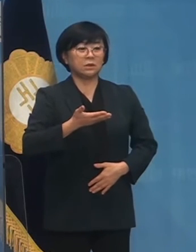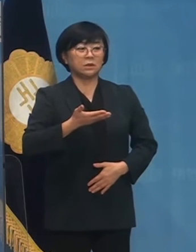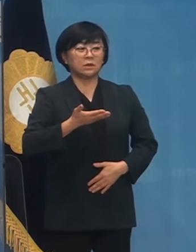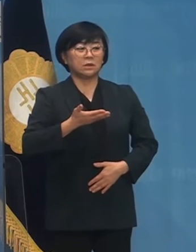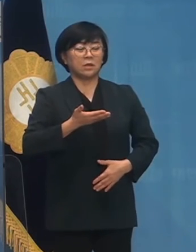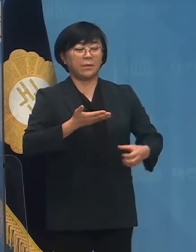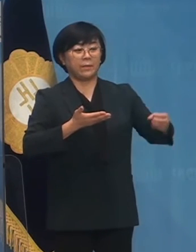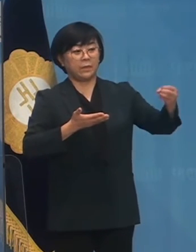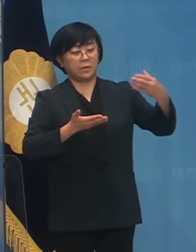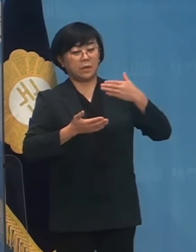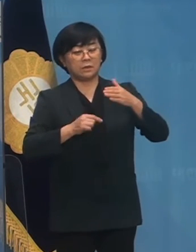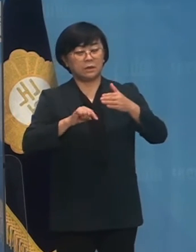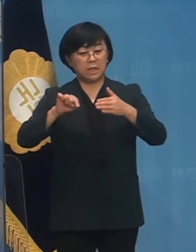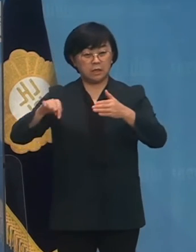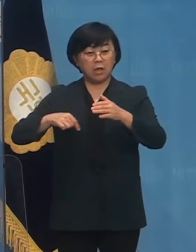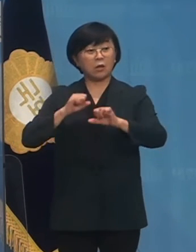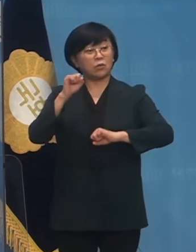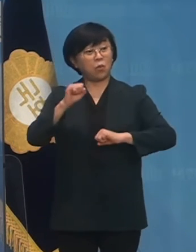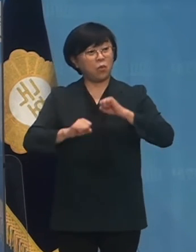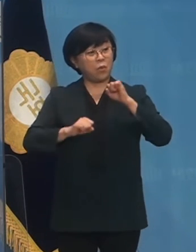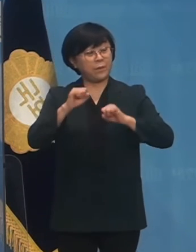앞에서 얘기하고 뒤에서 행동한